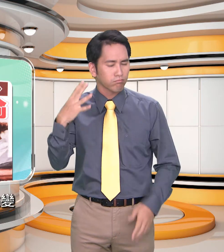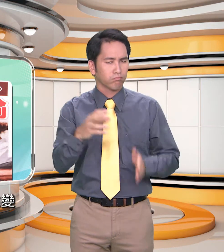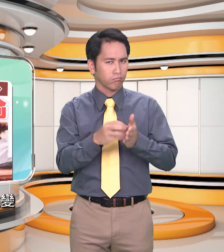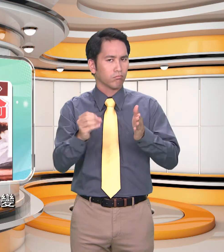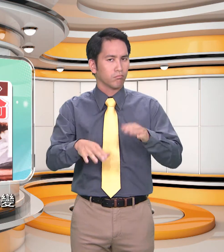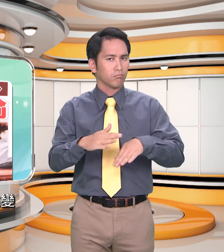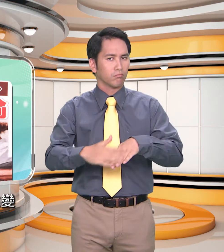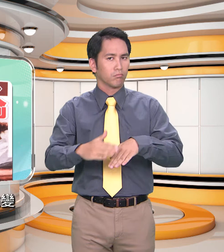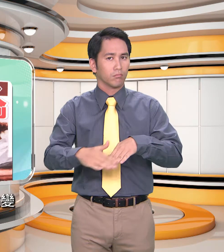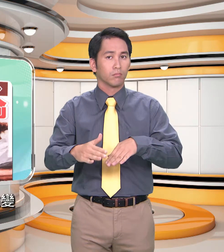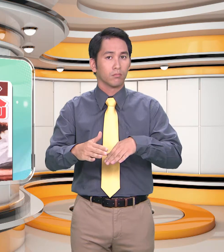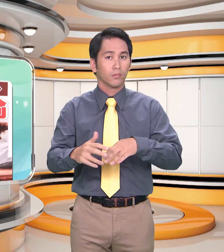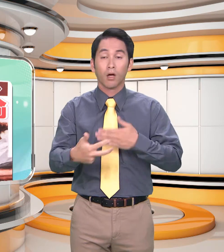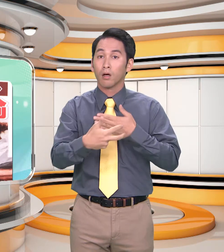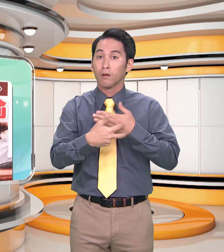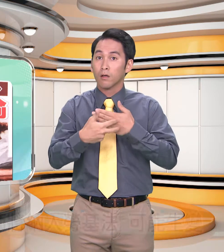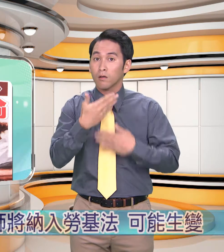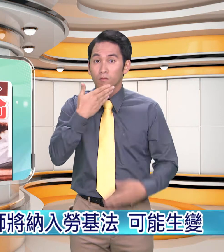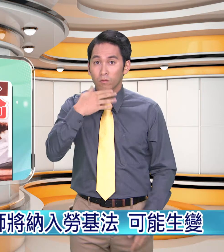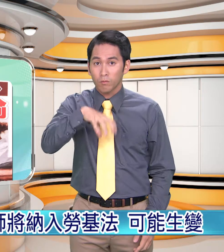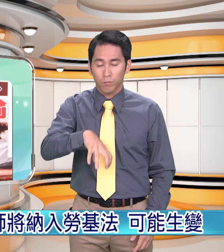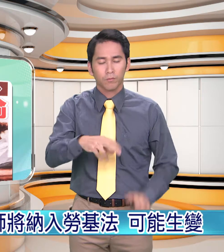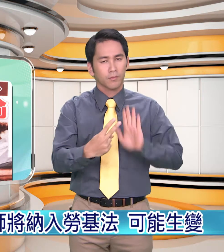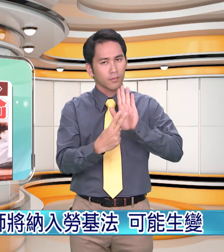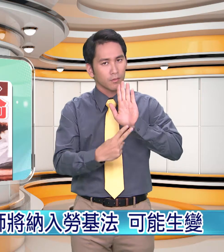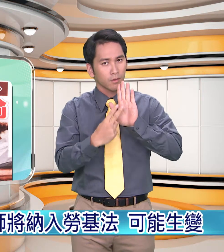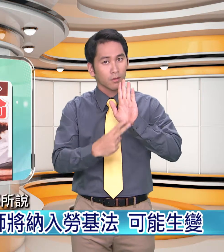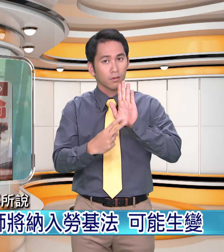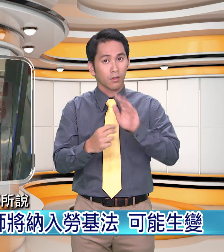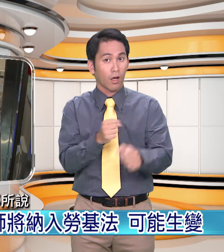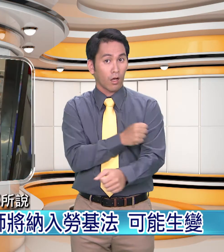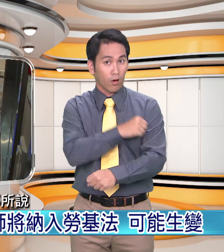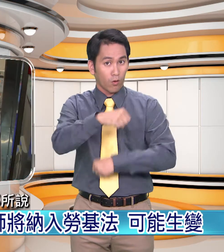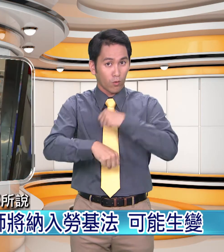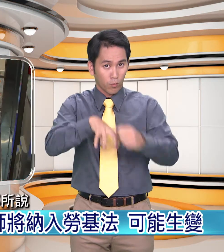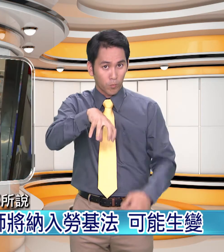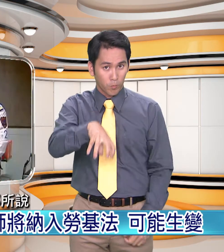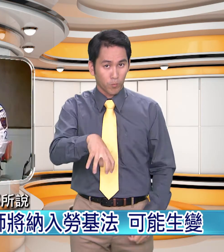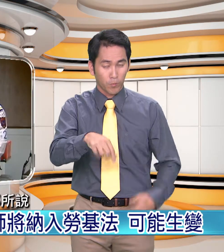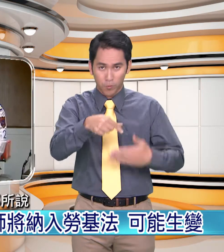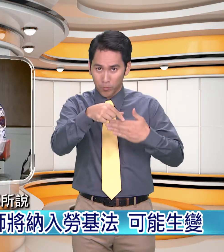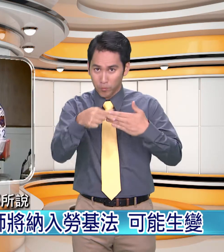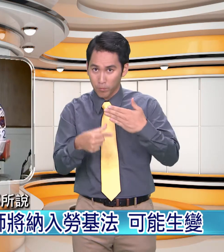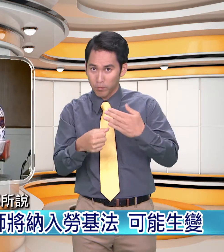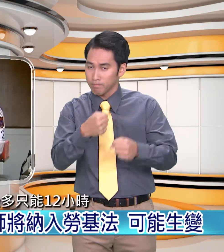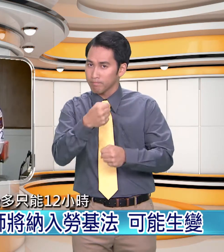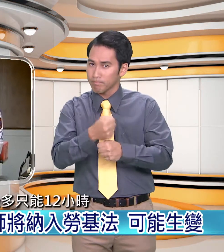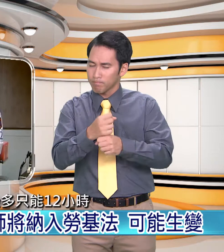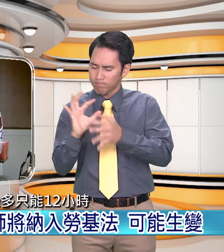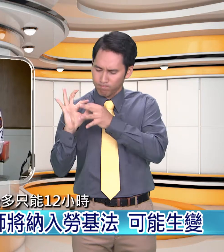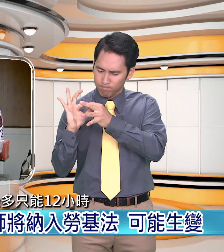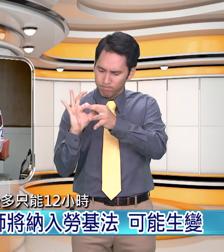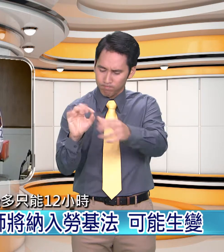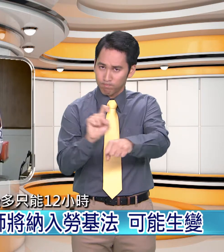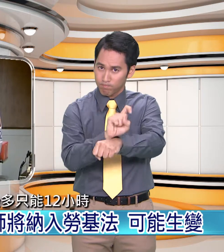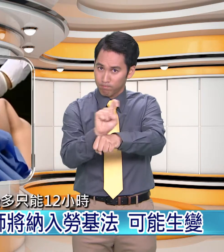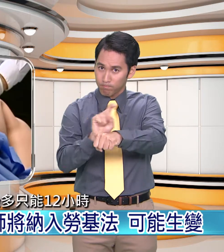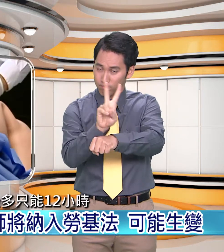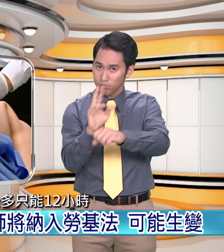生变。卫福部表示，如果依照劳动部所说，一次连续工作最多